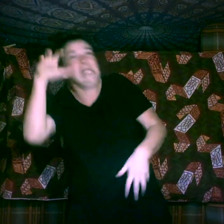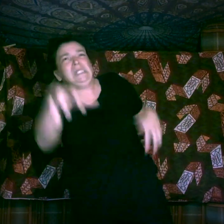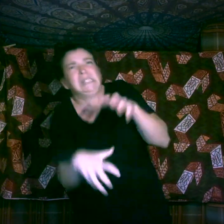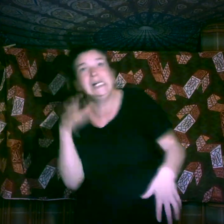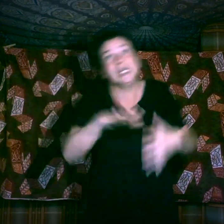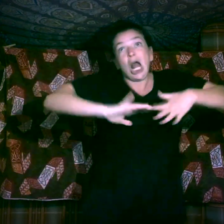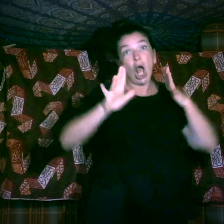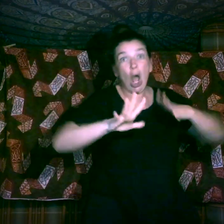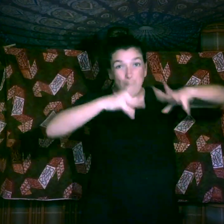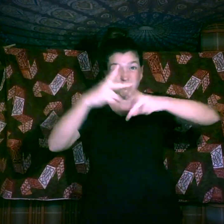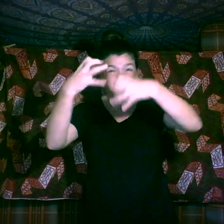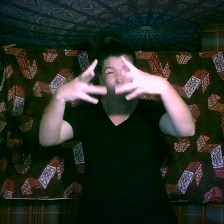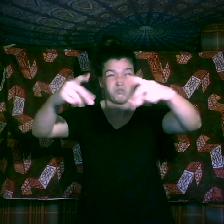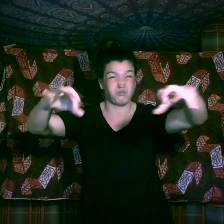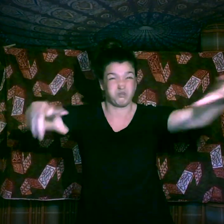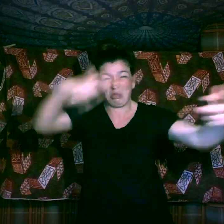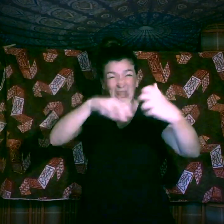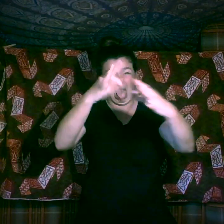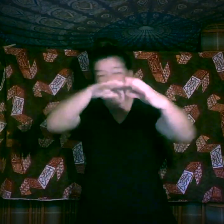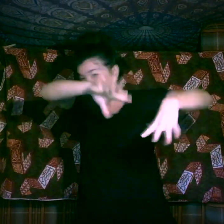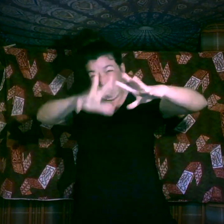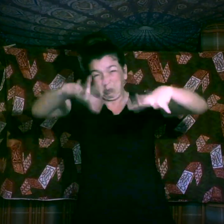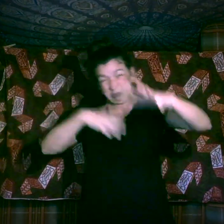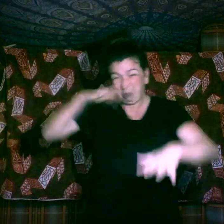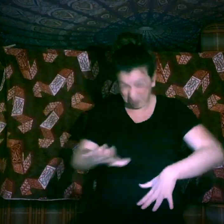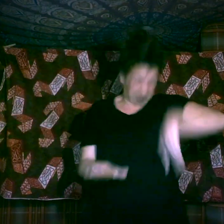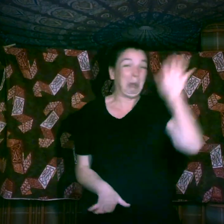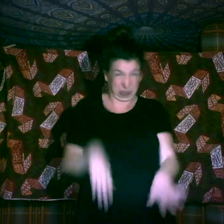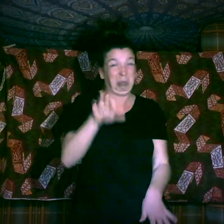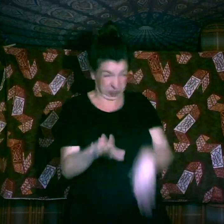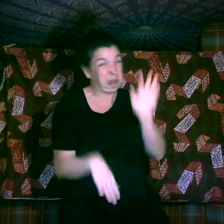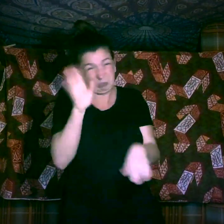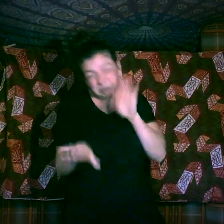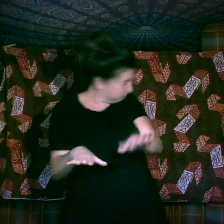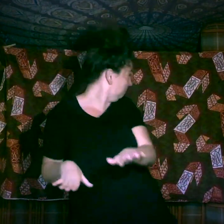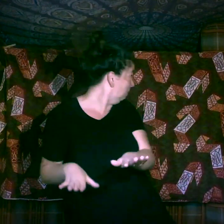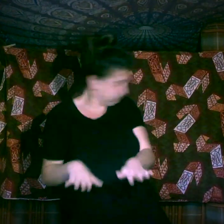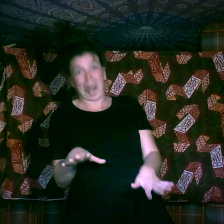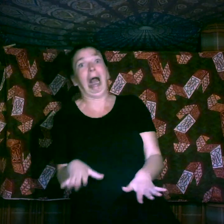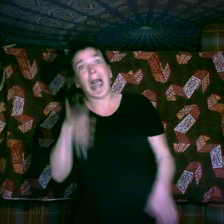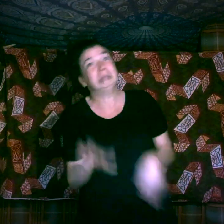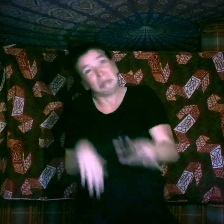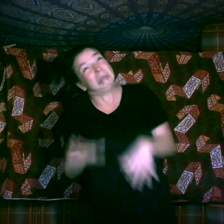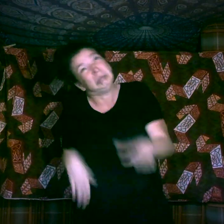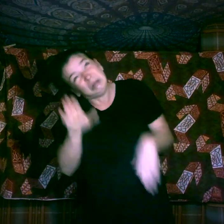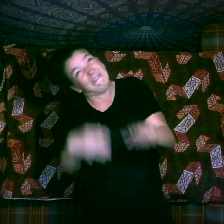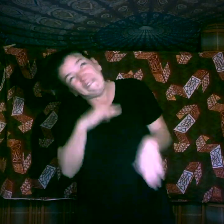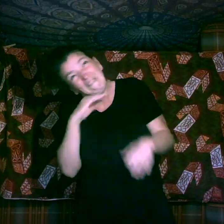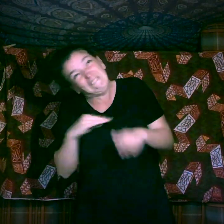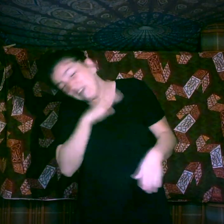Retraversons la boue. Plaf, plouf, plaf, plouf, plaf,